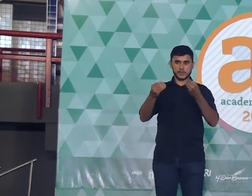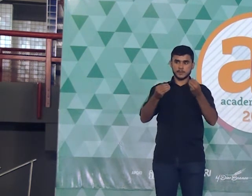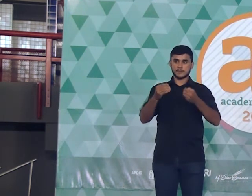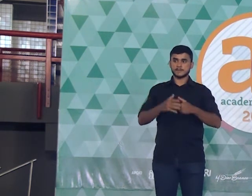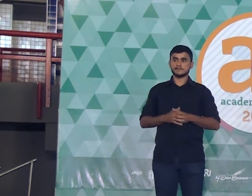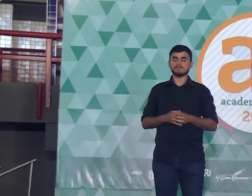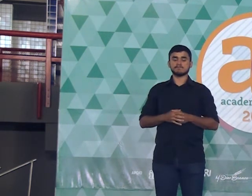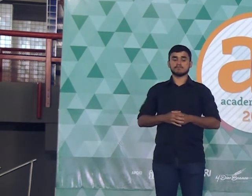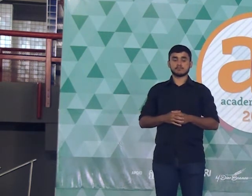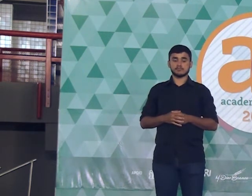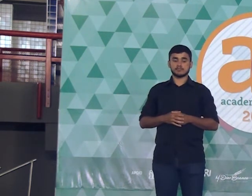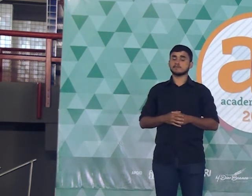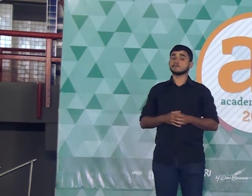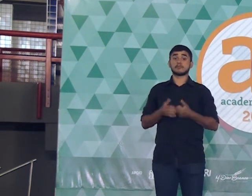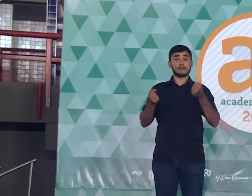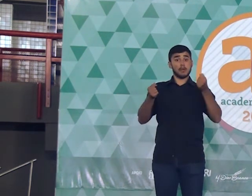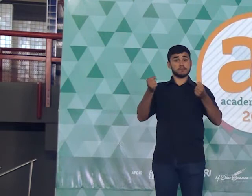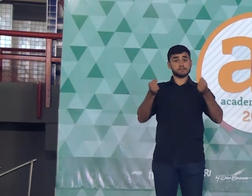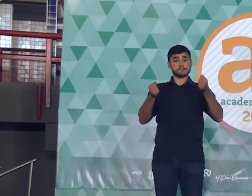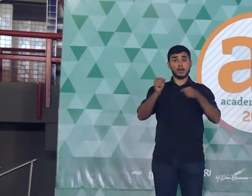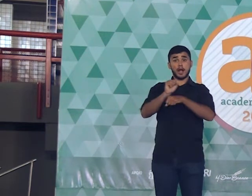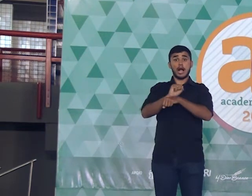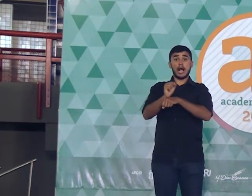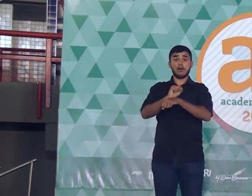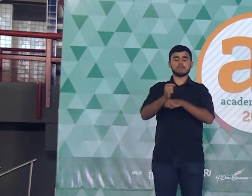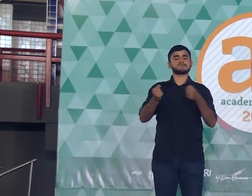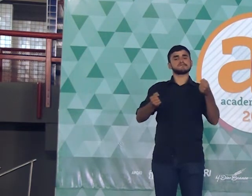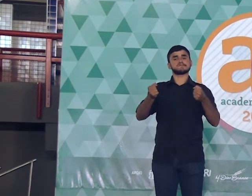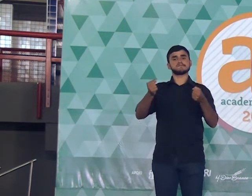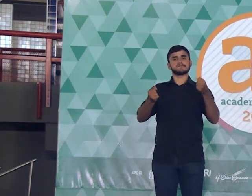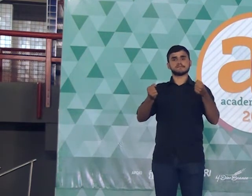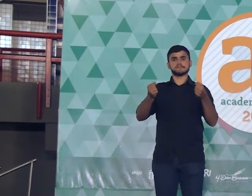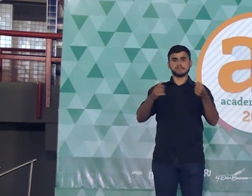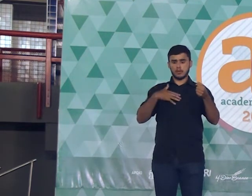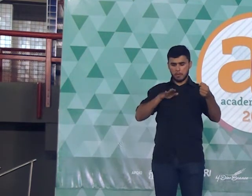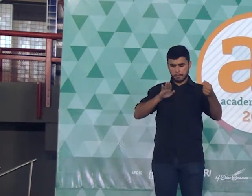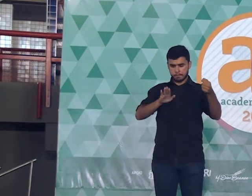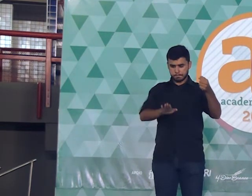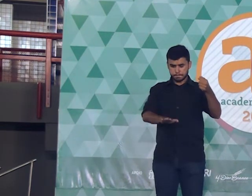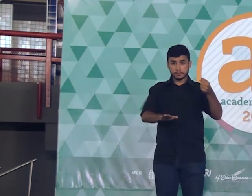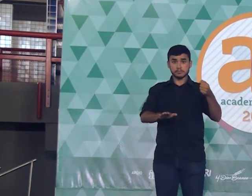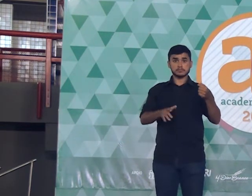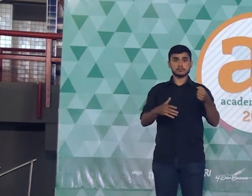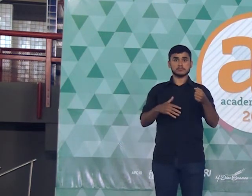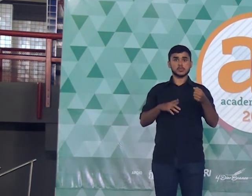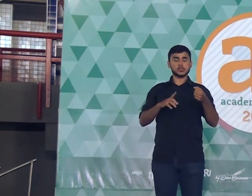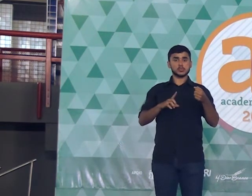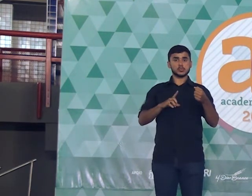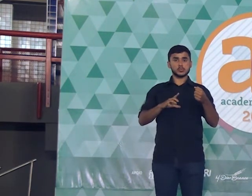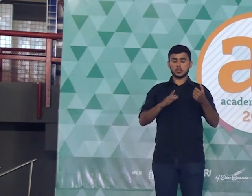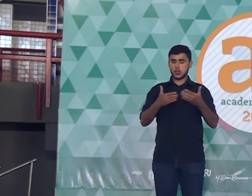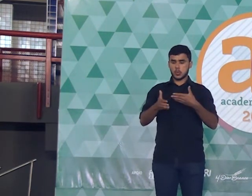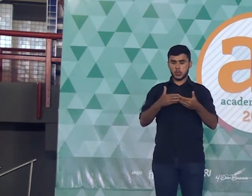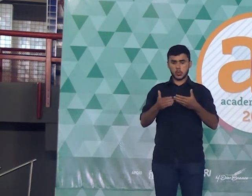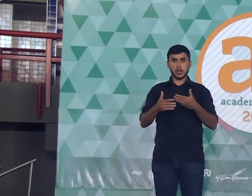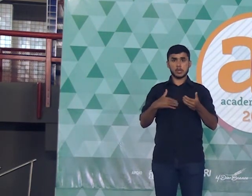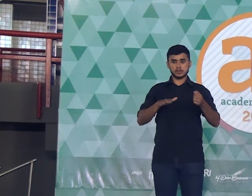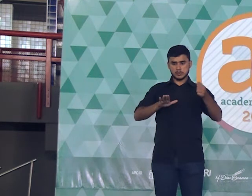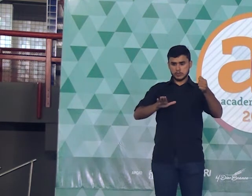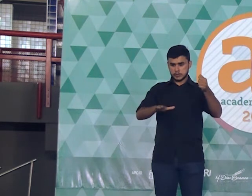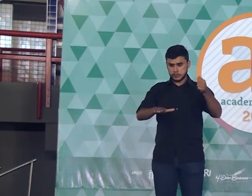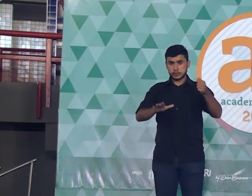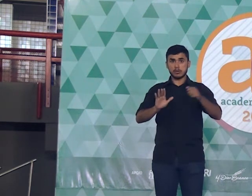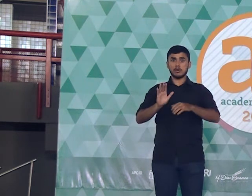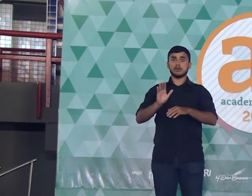Na hora que você tem alguém dirigindo e você pisa no freio de um carro, de um veículo qualquer, de uma bicicleta, de uma